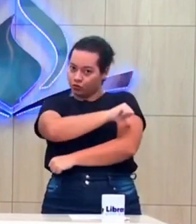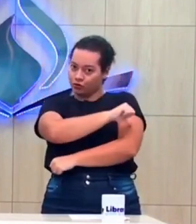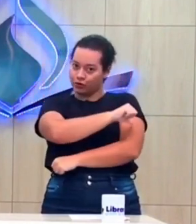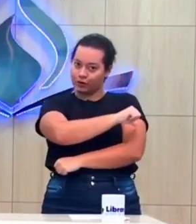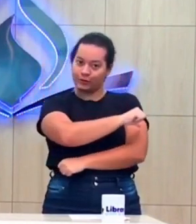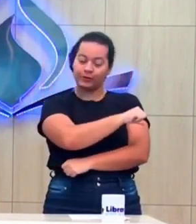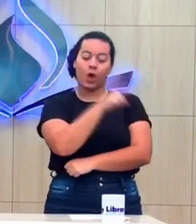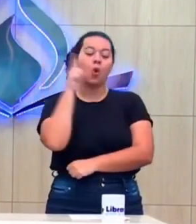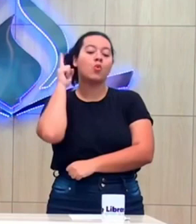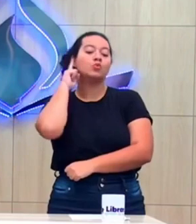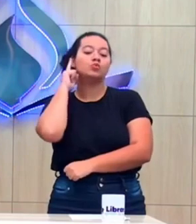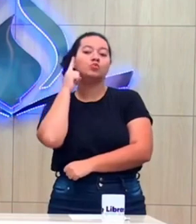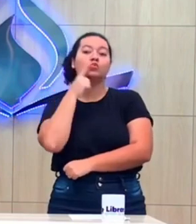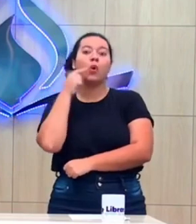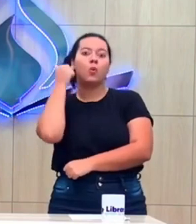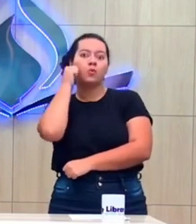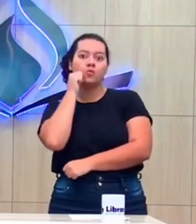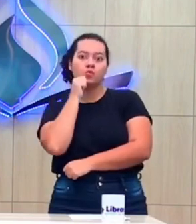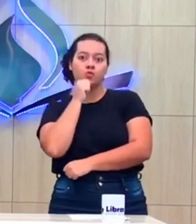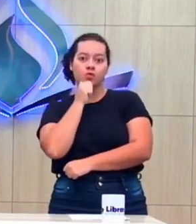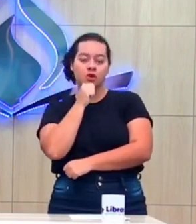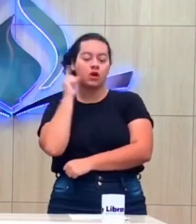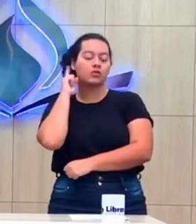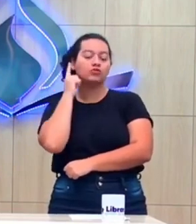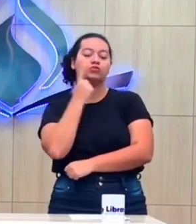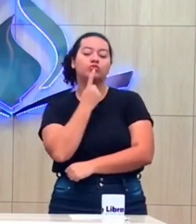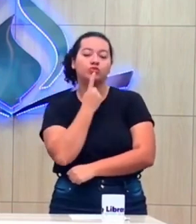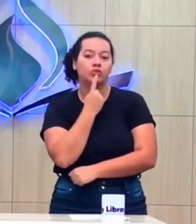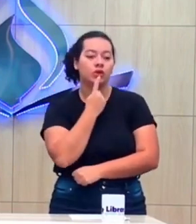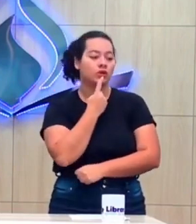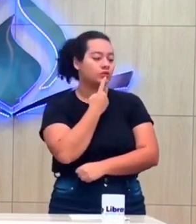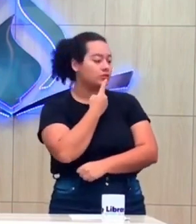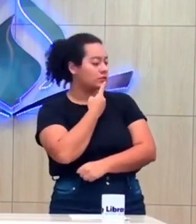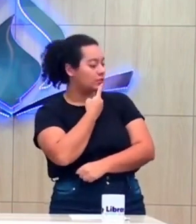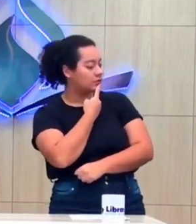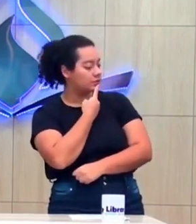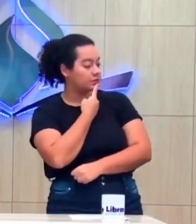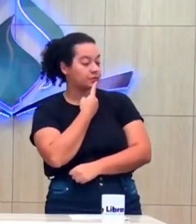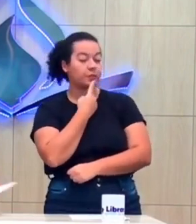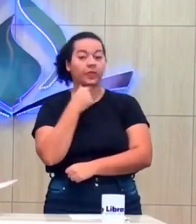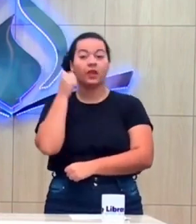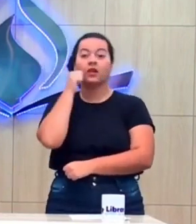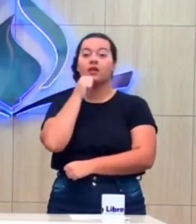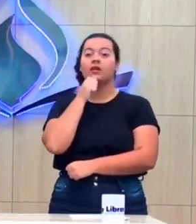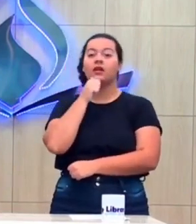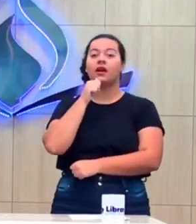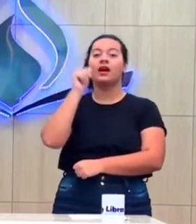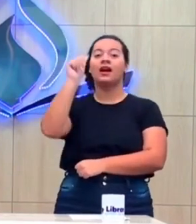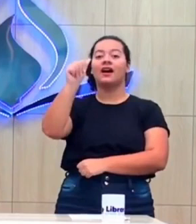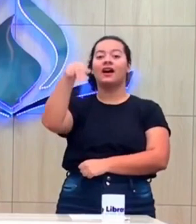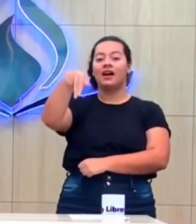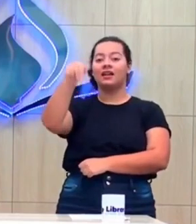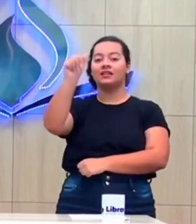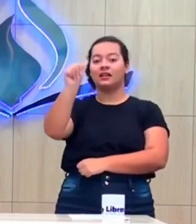uma surda, ela foi convidada, a Ana Regina